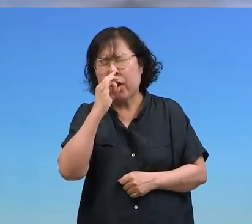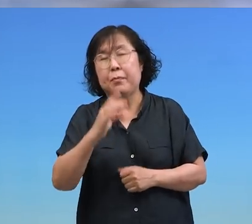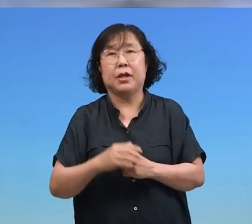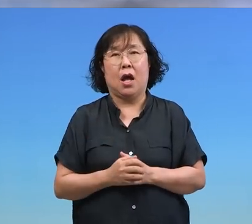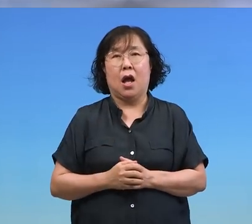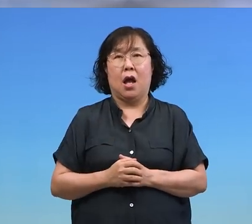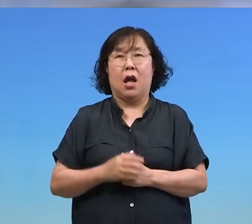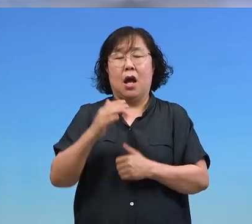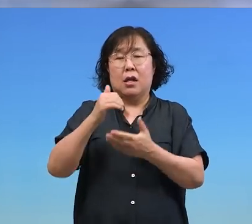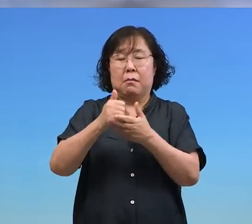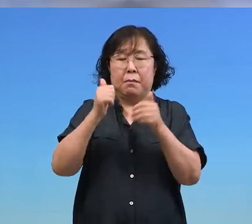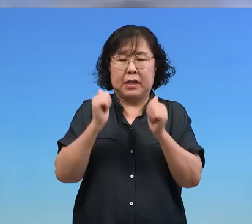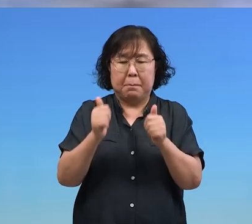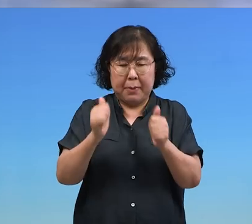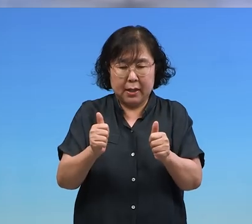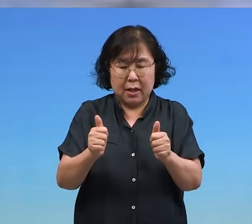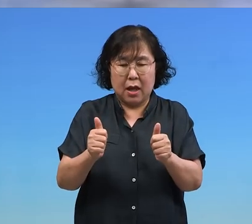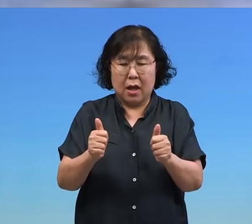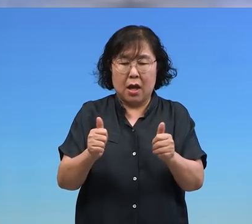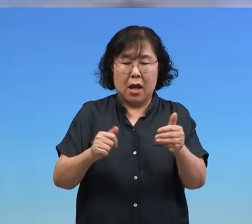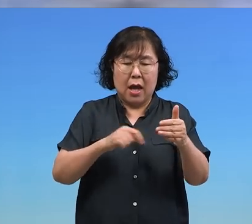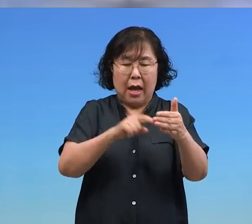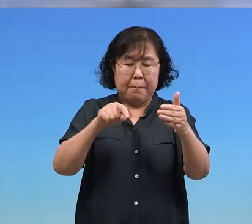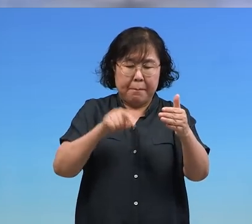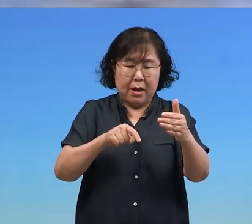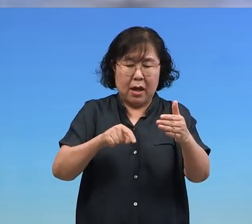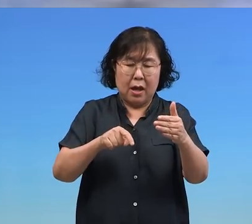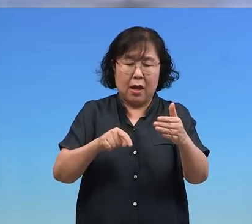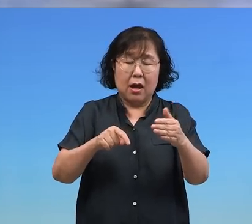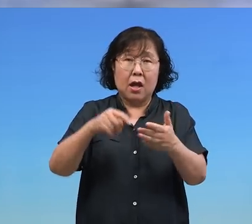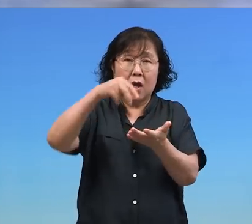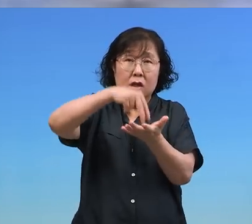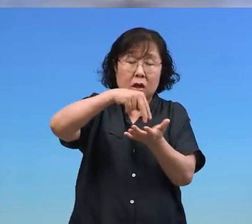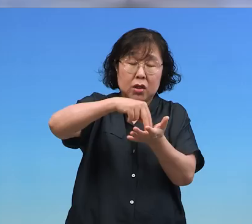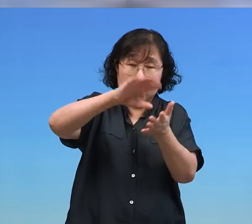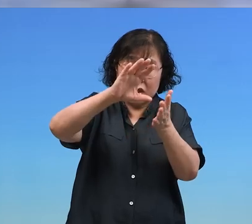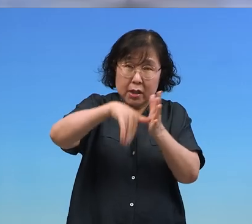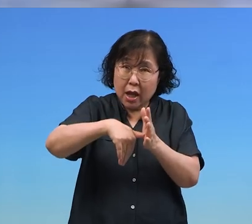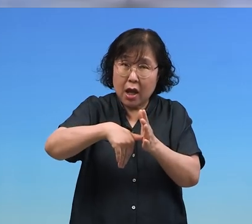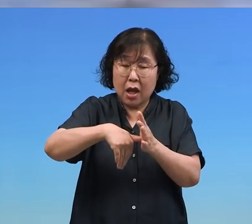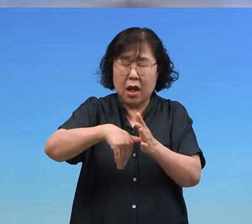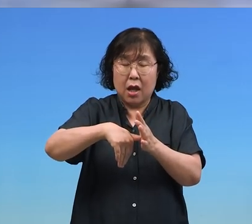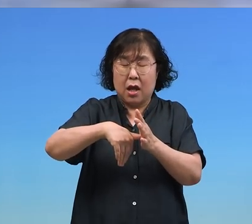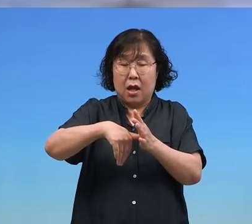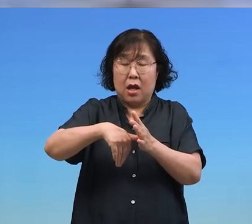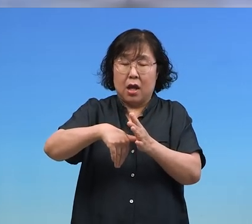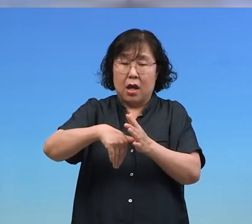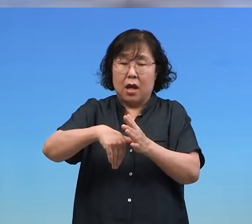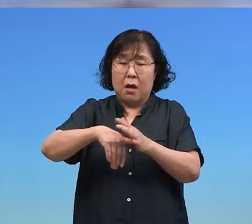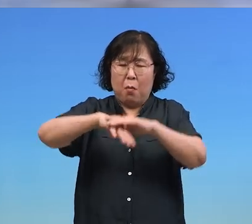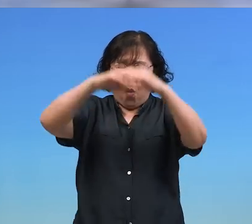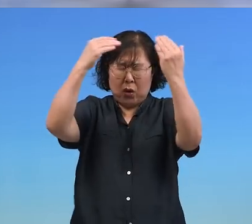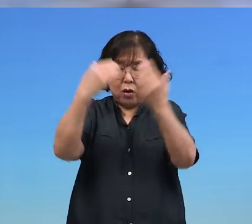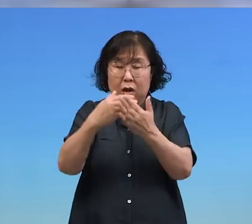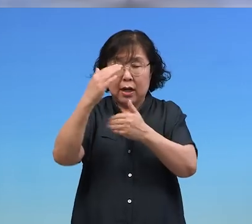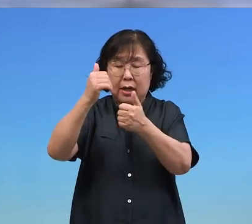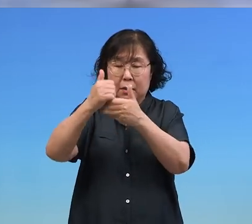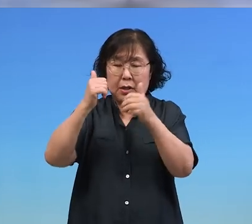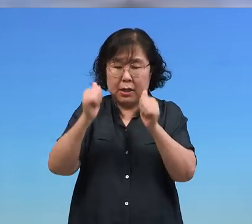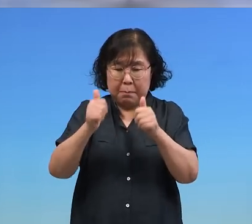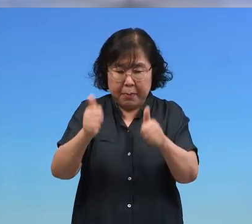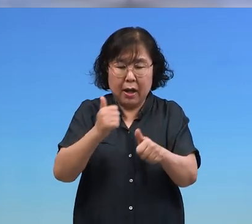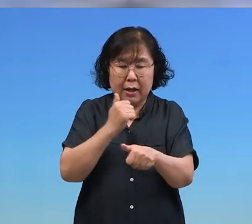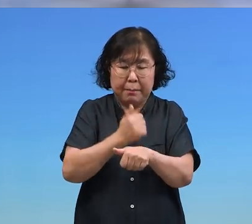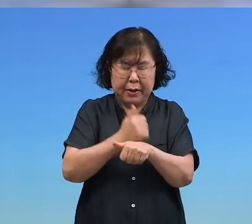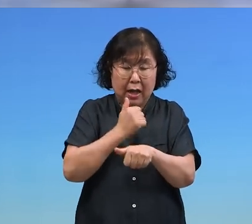모든 것들이 다 심판의 대상 아닙니까 이 목사 이 목사로도 안 하실 거예요 이 찬수